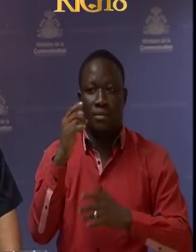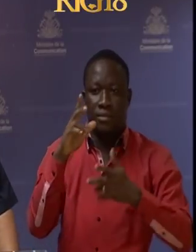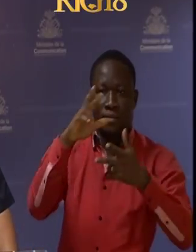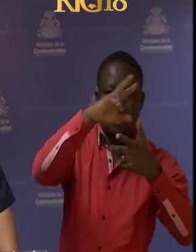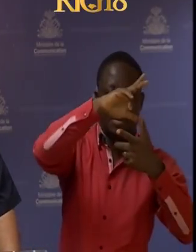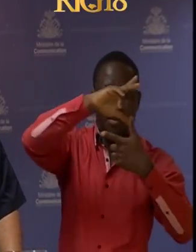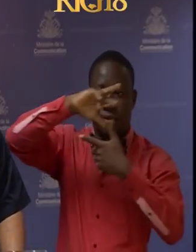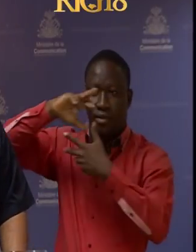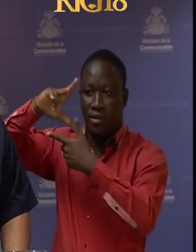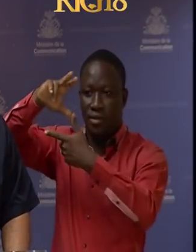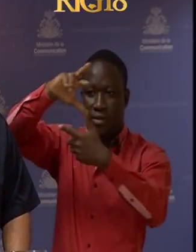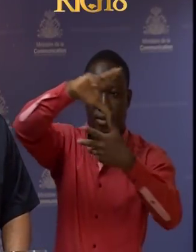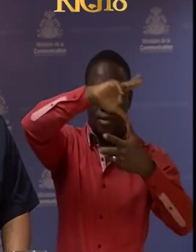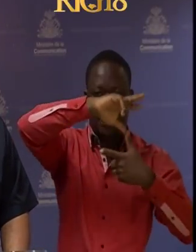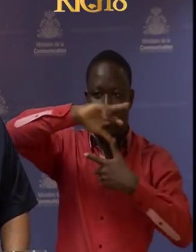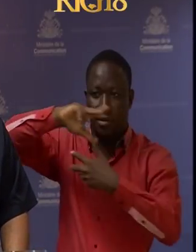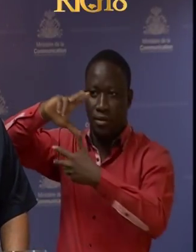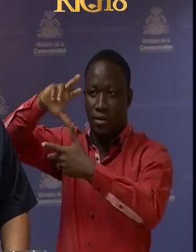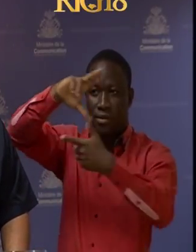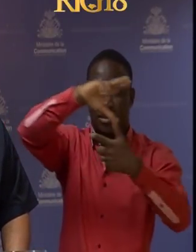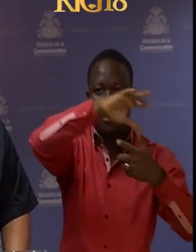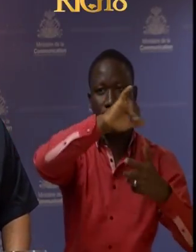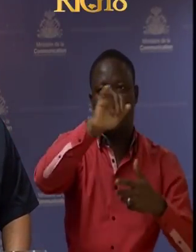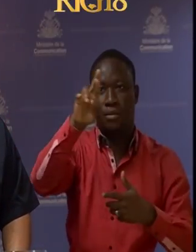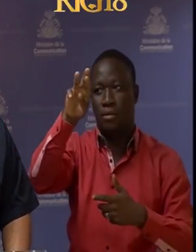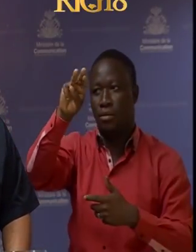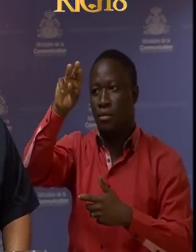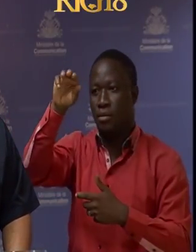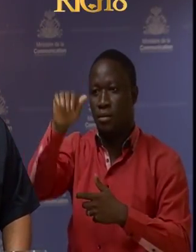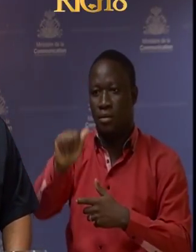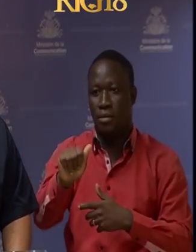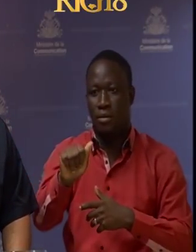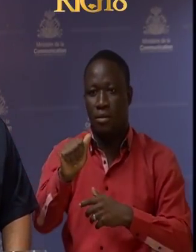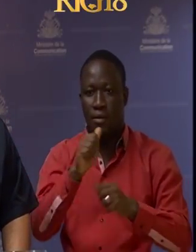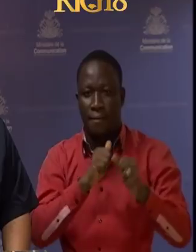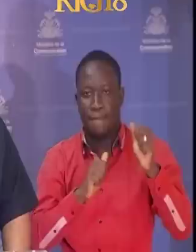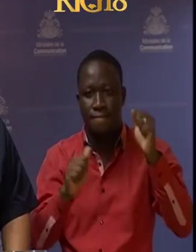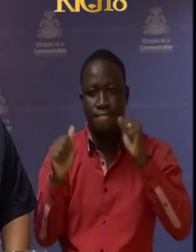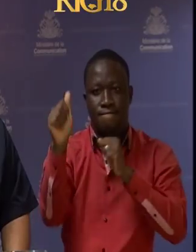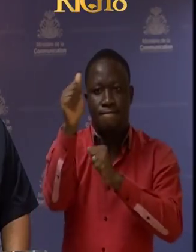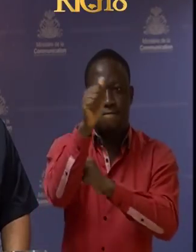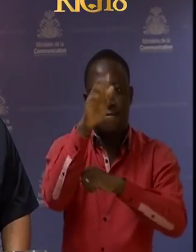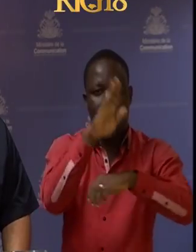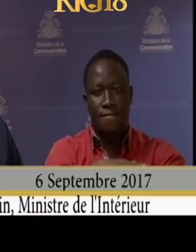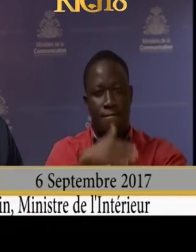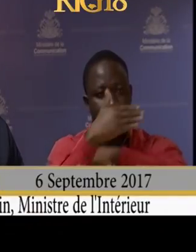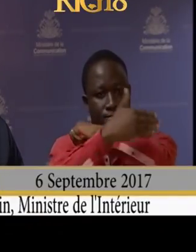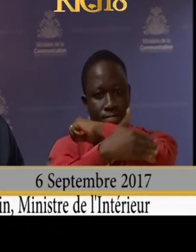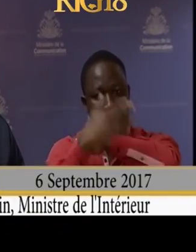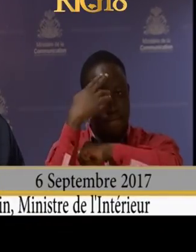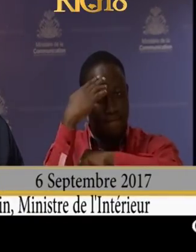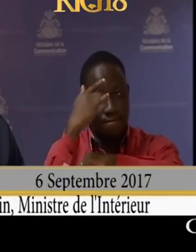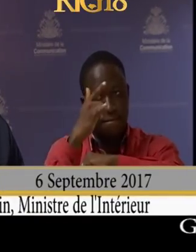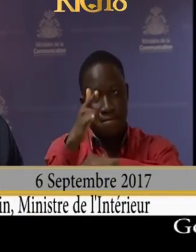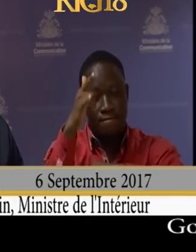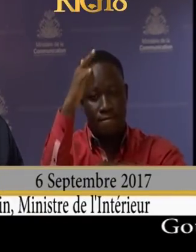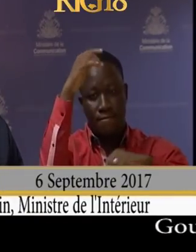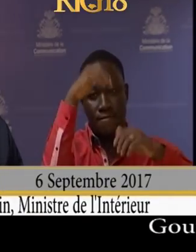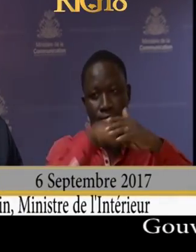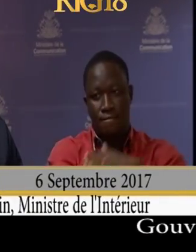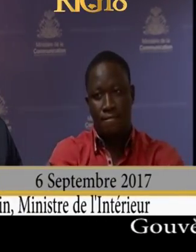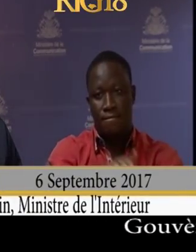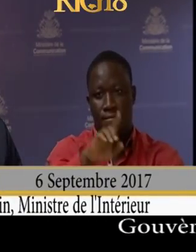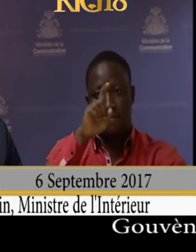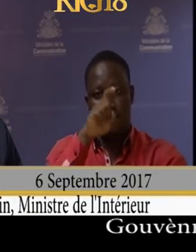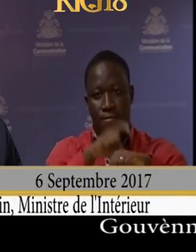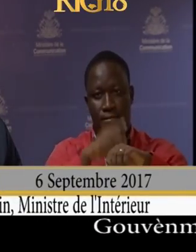cyclone, un cyclone Irma qui a passé sous le pays d'Haïti dans